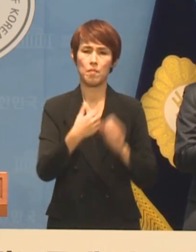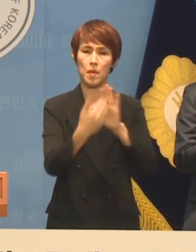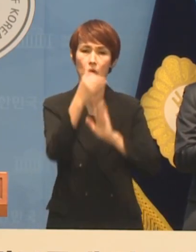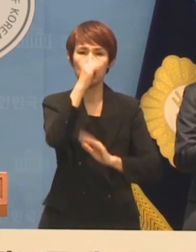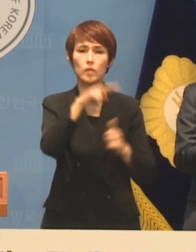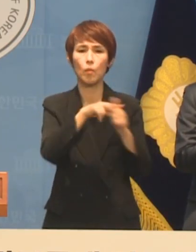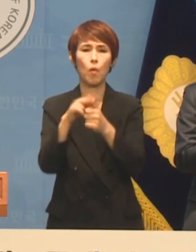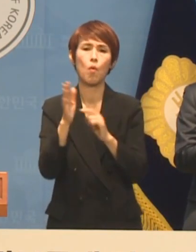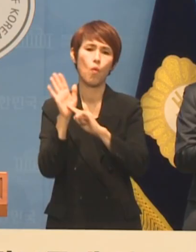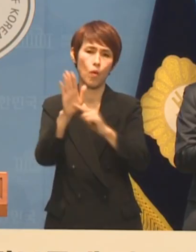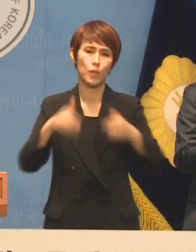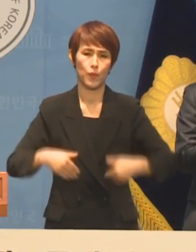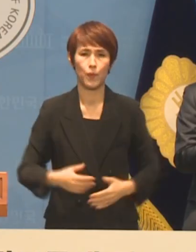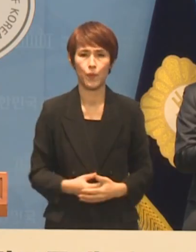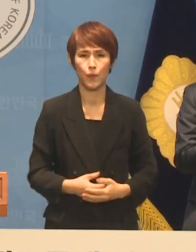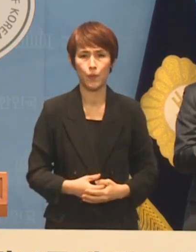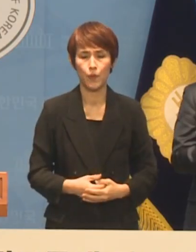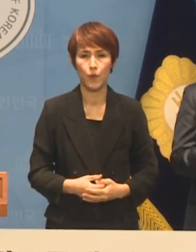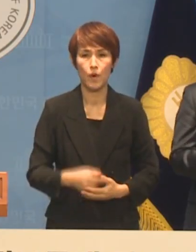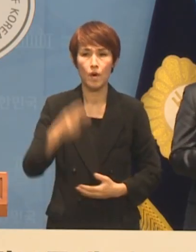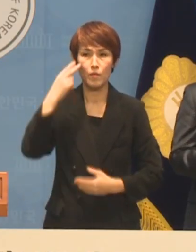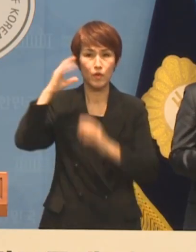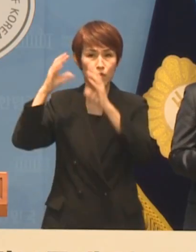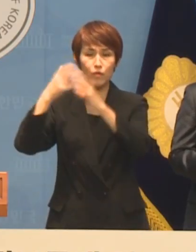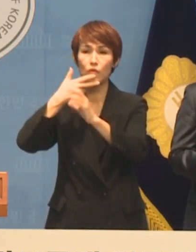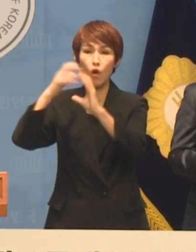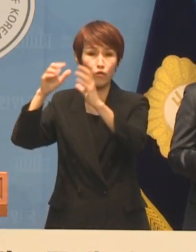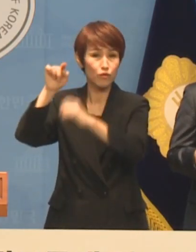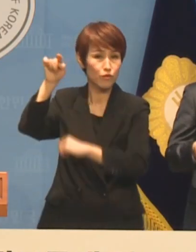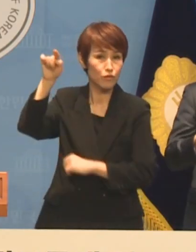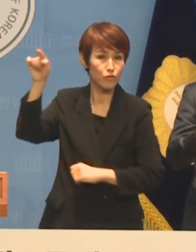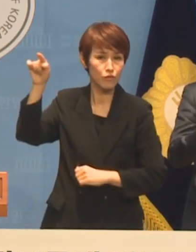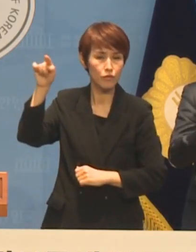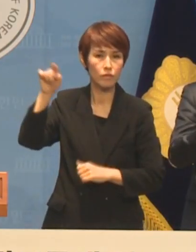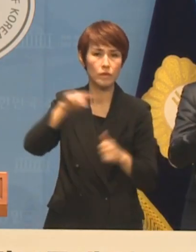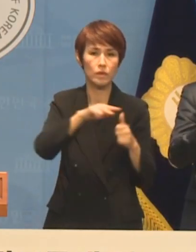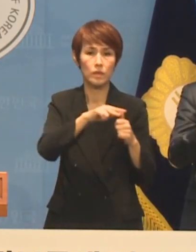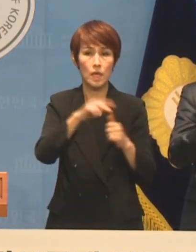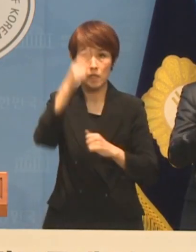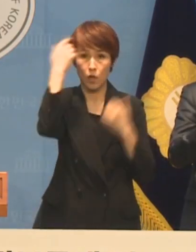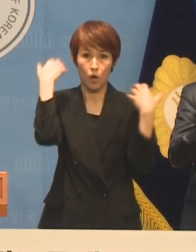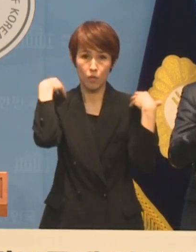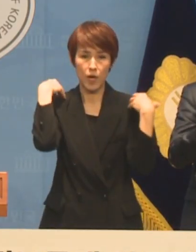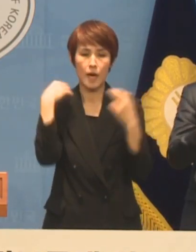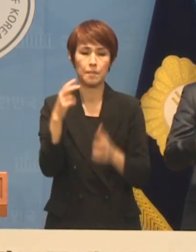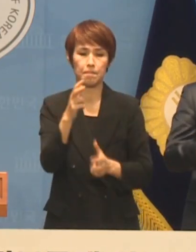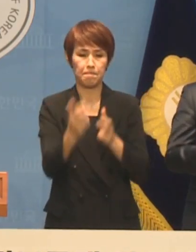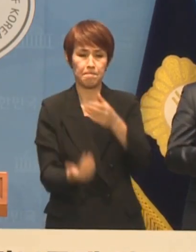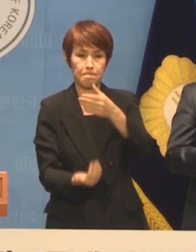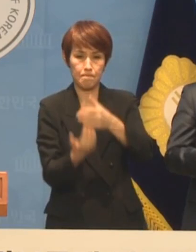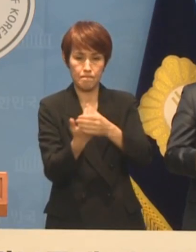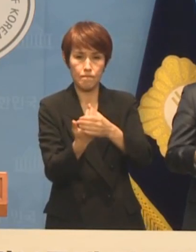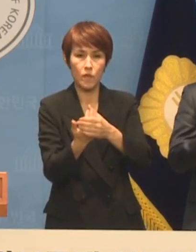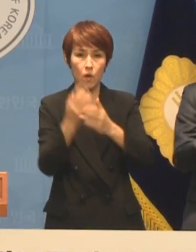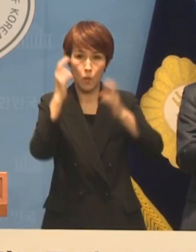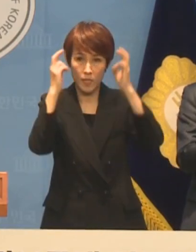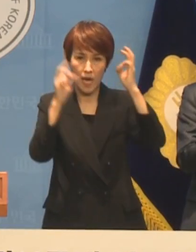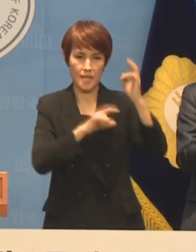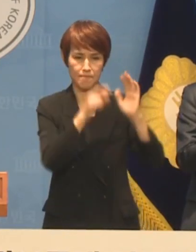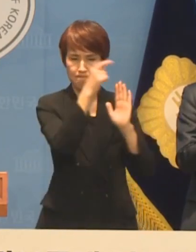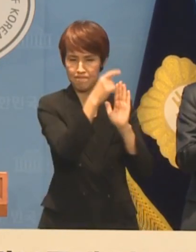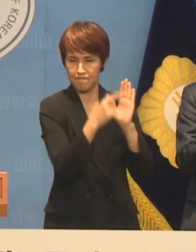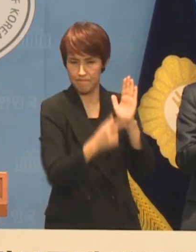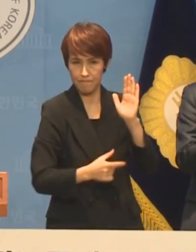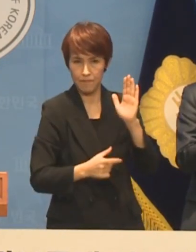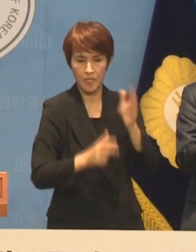필요가 있습니다. 이미 미국과 영국 등에서는 정부가 산재 발생 기업 명단을 포함한 산재